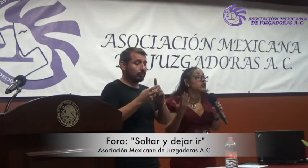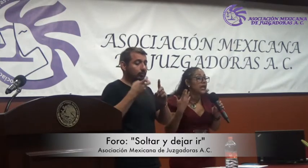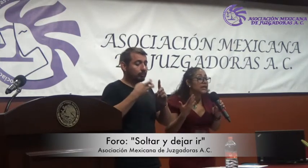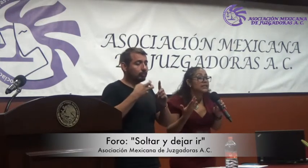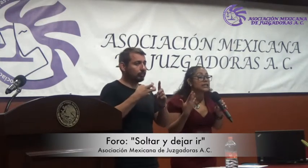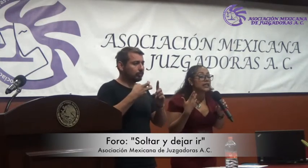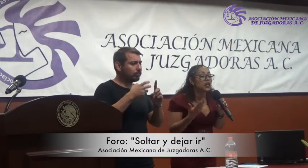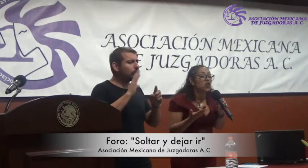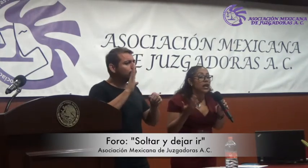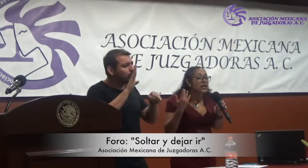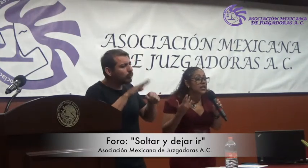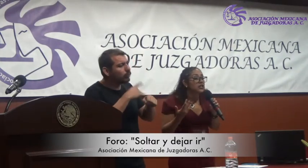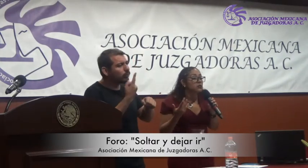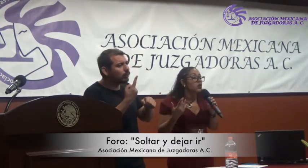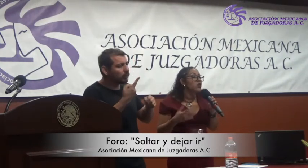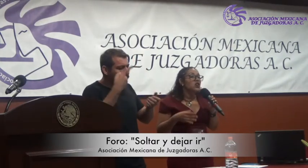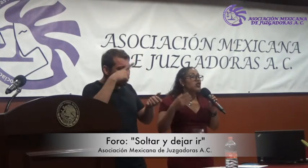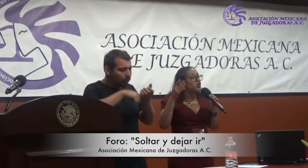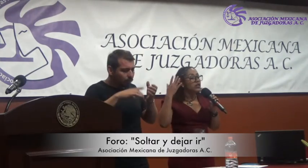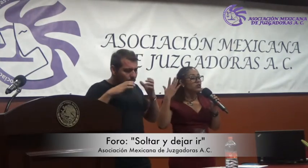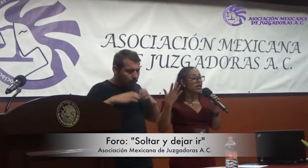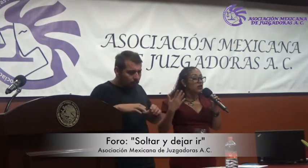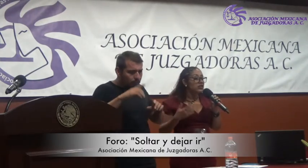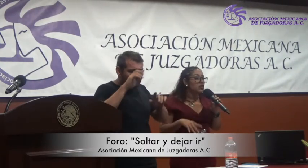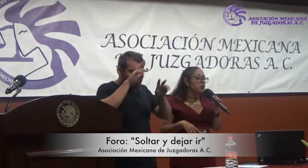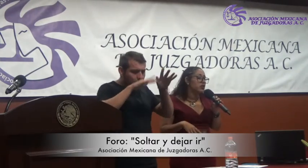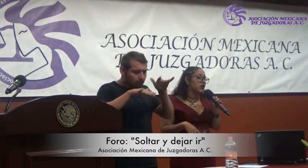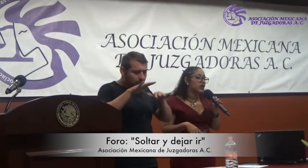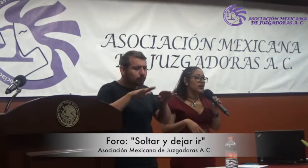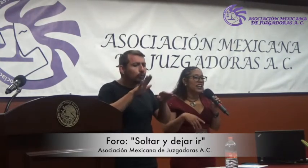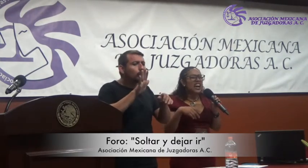producción de sustancias en el organismo, no es una